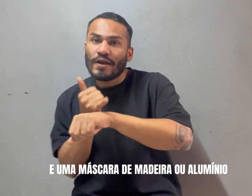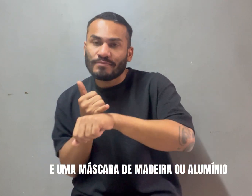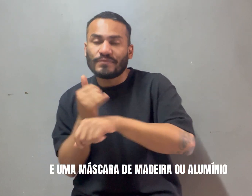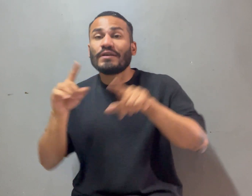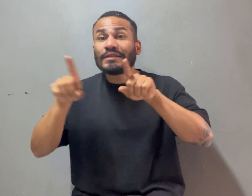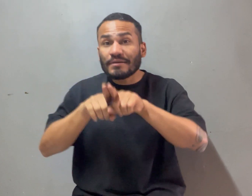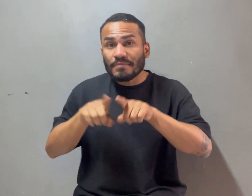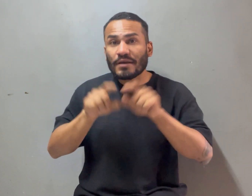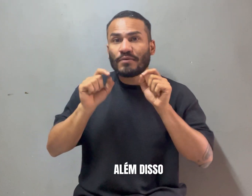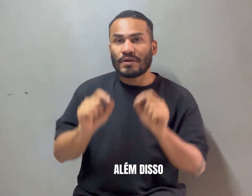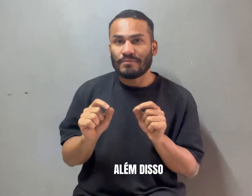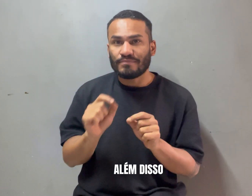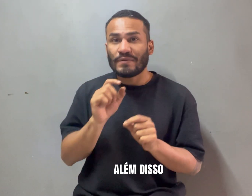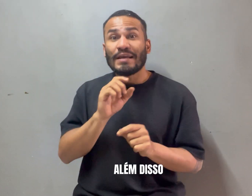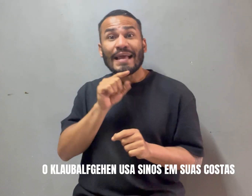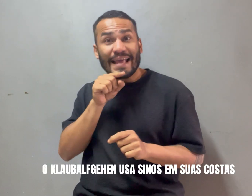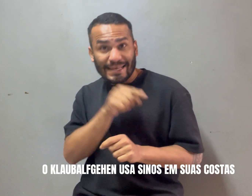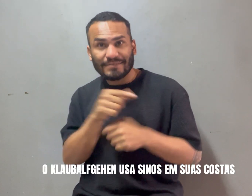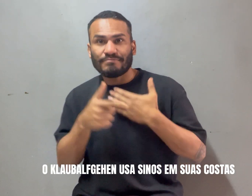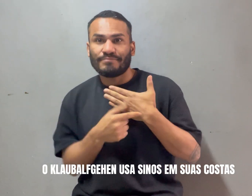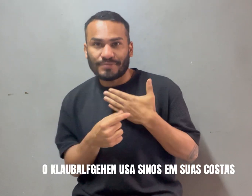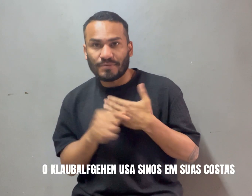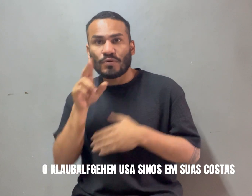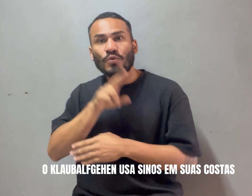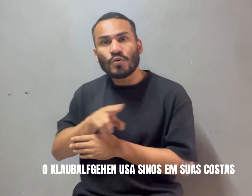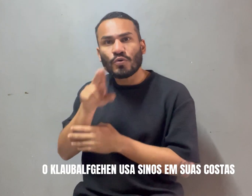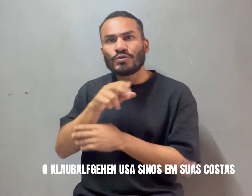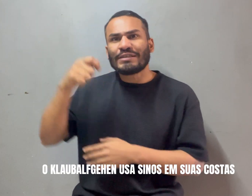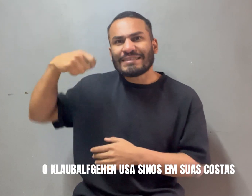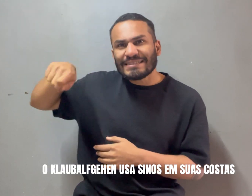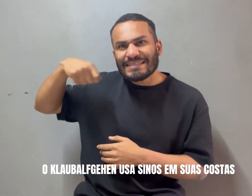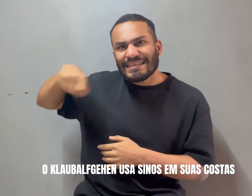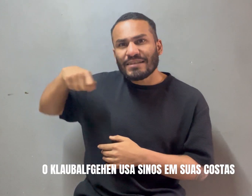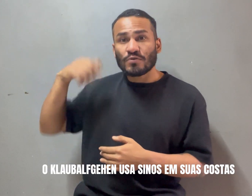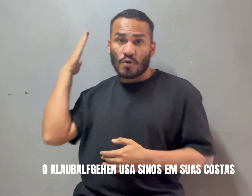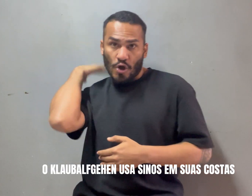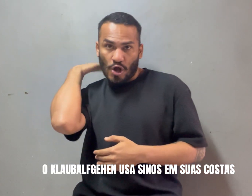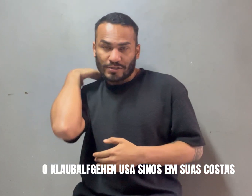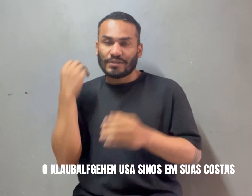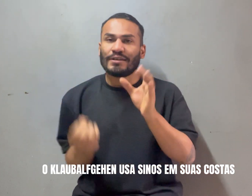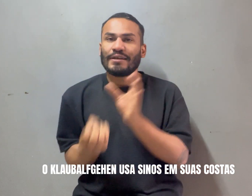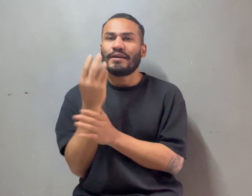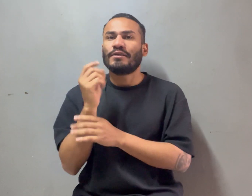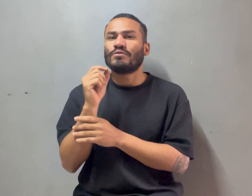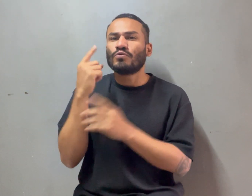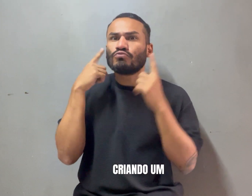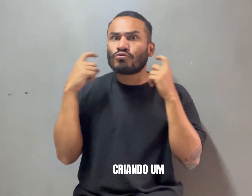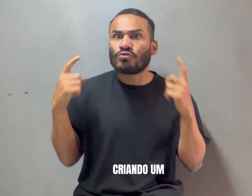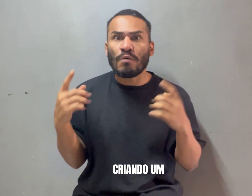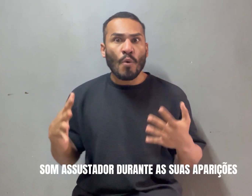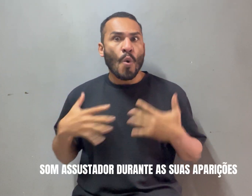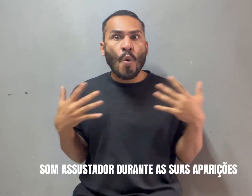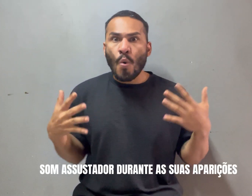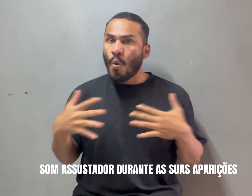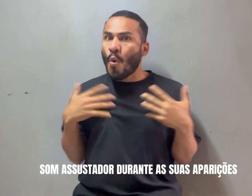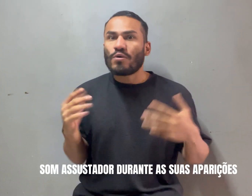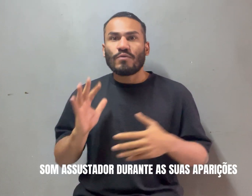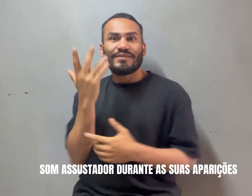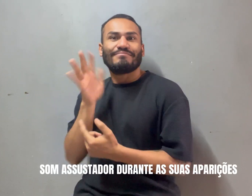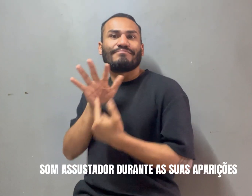alumínio. Além disso, o Klaubaufgen usa sinos em suas costas, criando um som assustador durante as